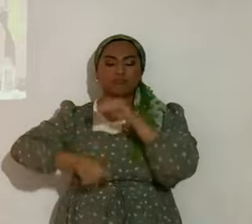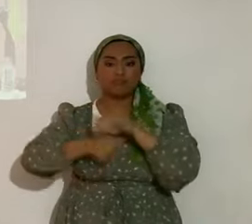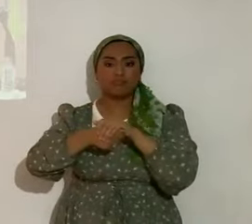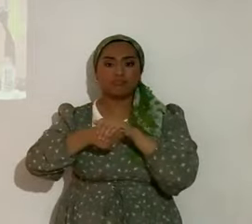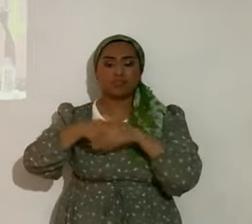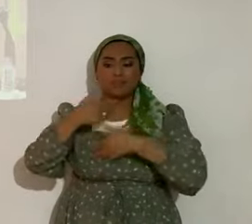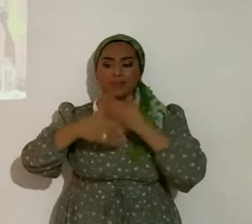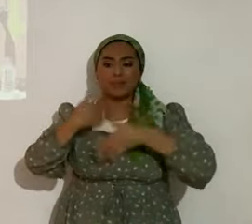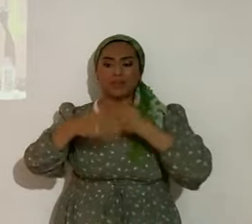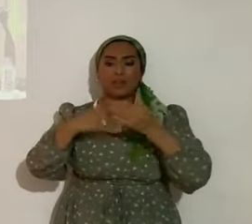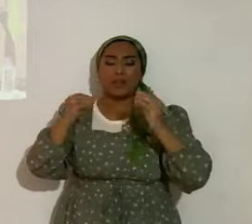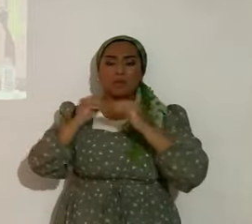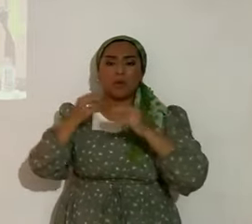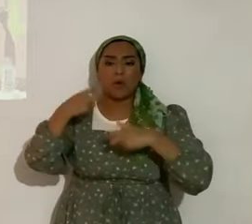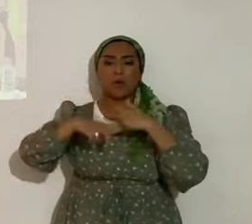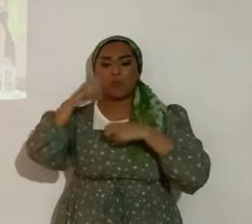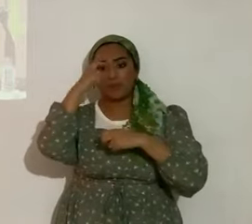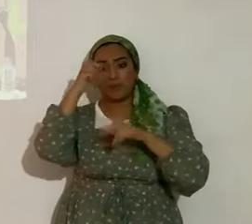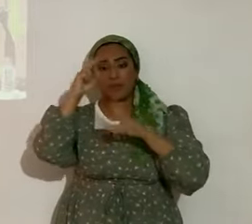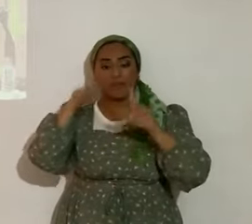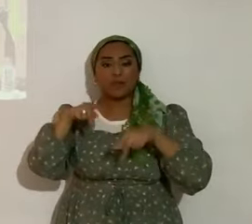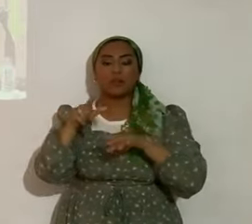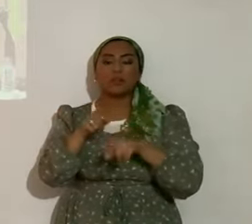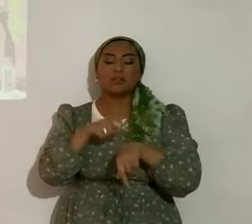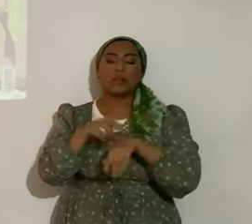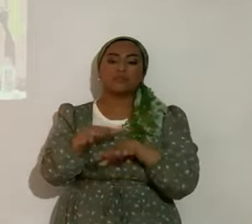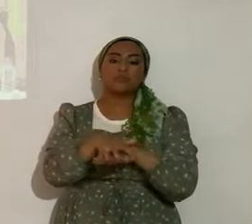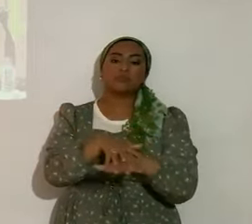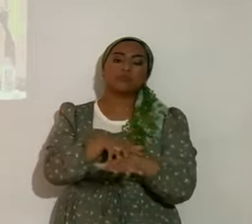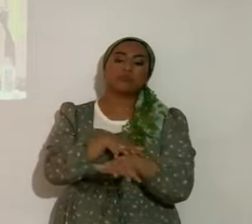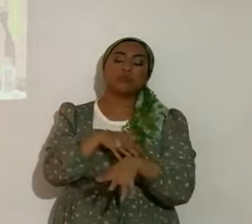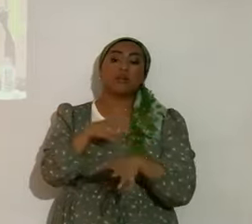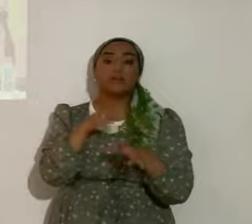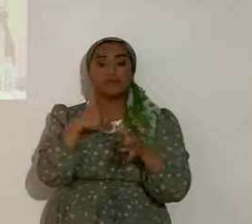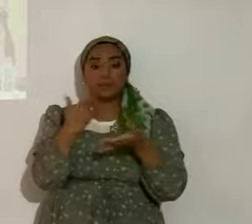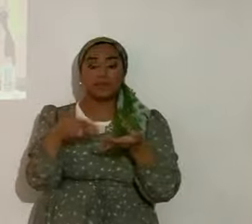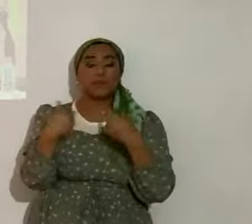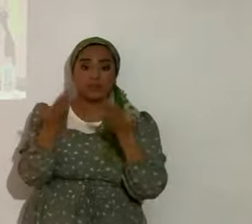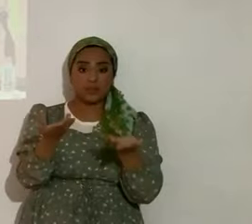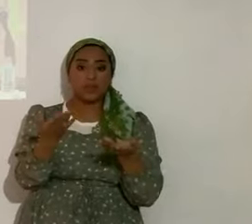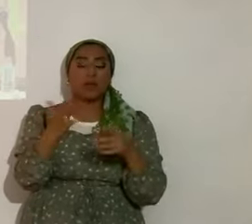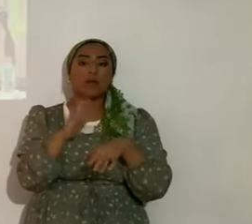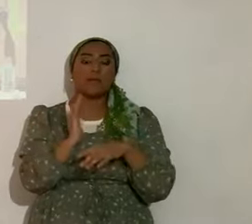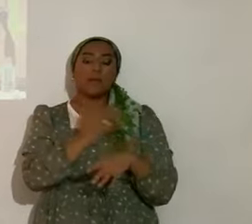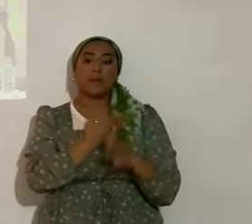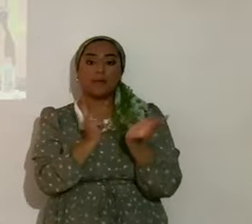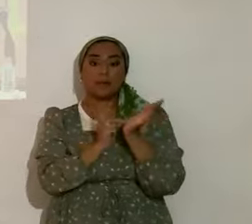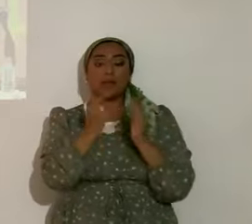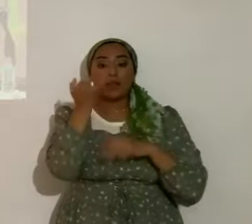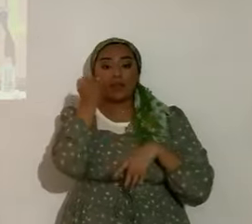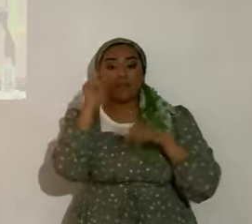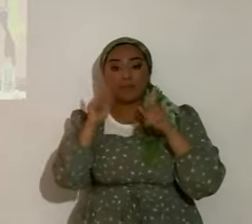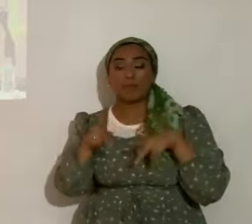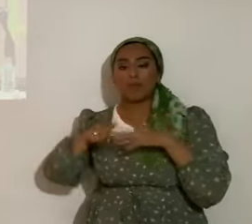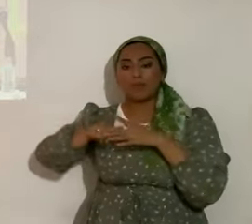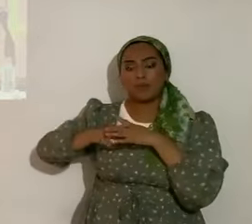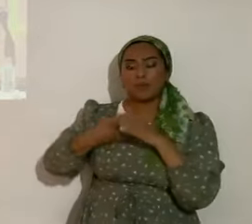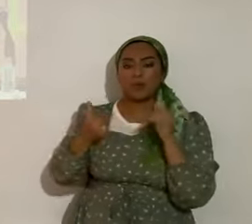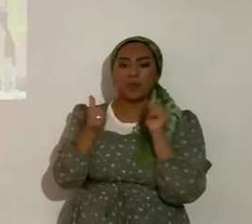cosas se complican por la tardanza. Inclusive yo te lo digo en la medicina, si una persona empieza